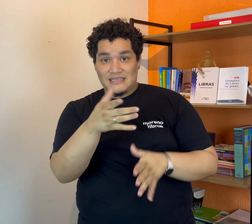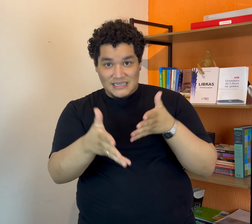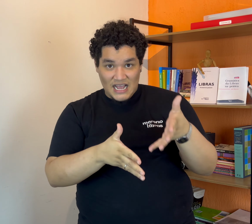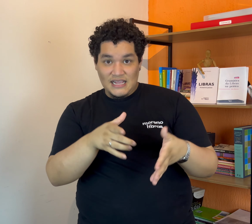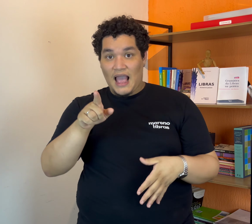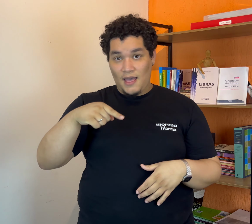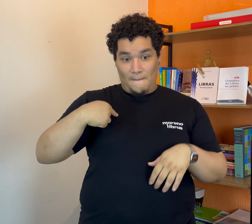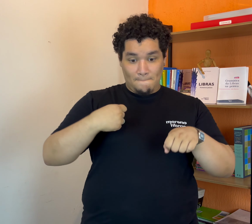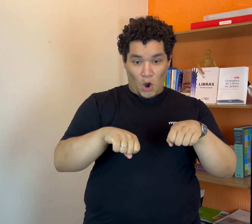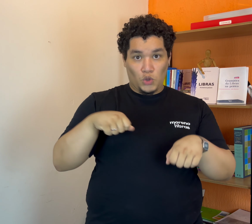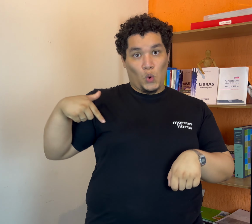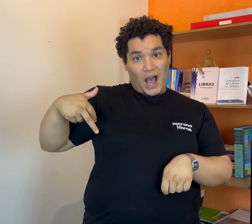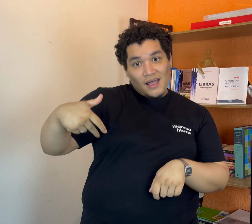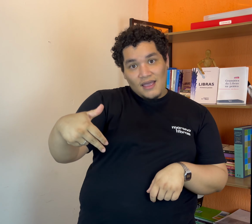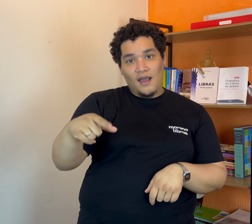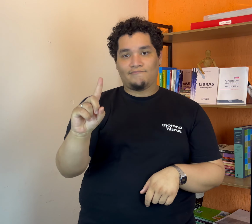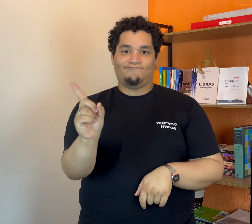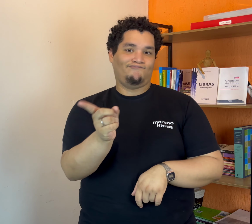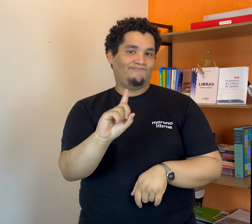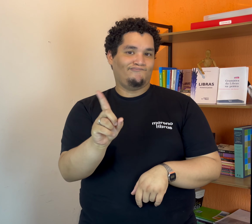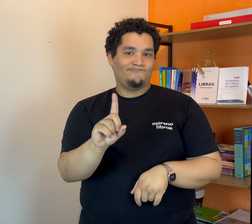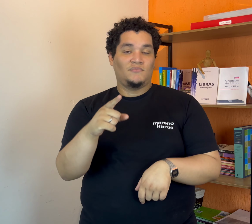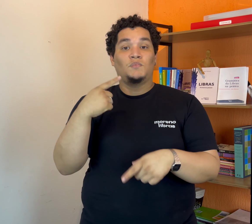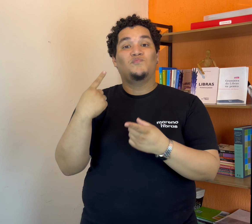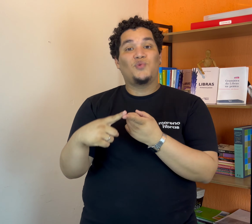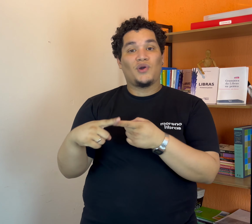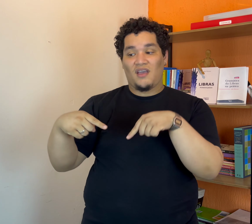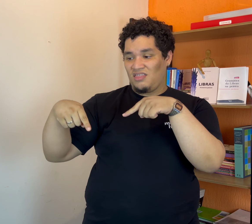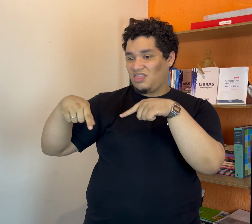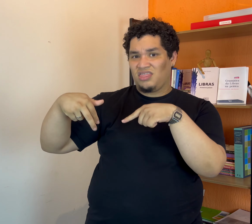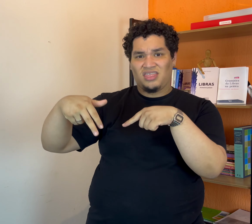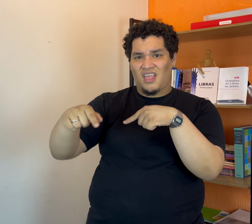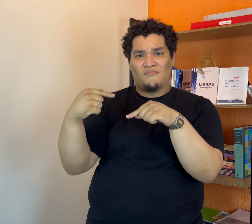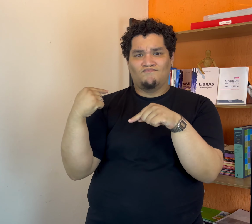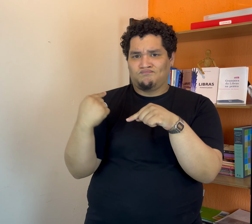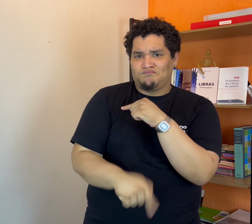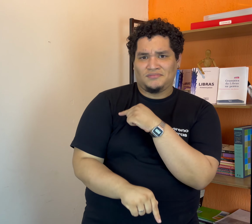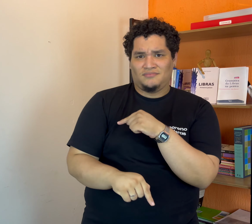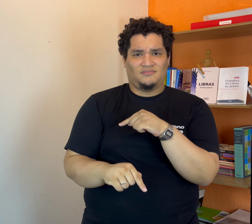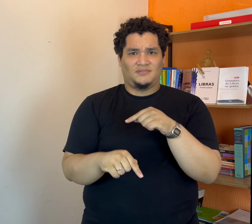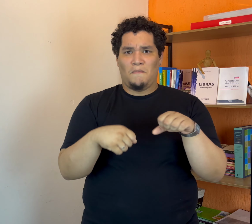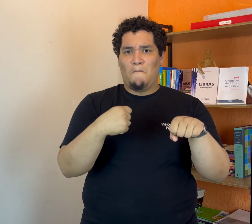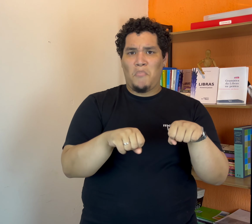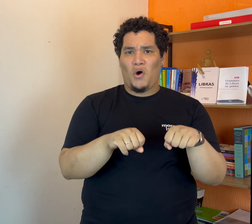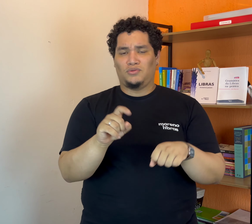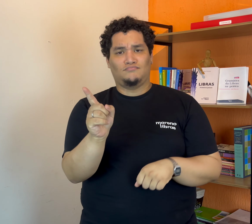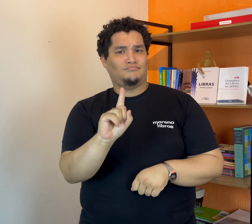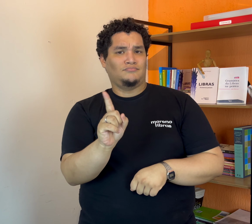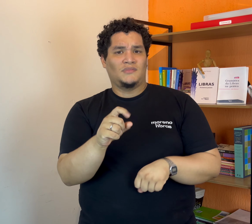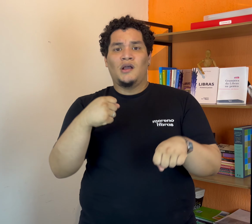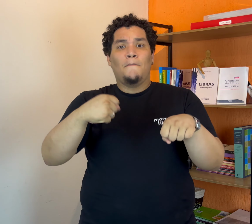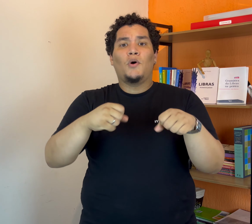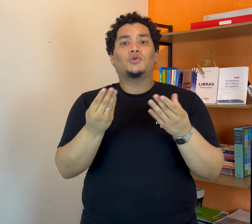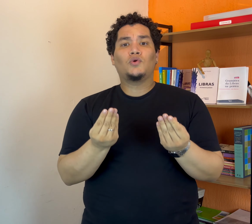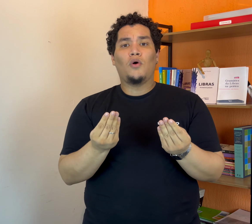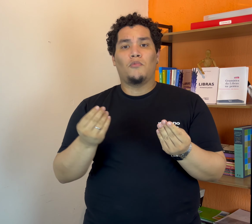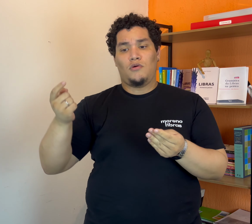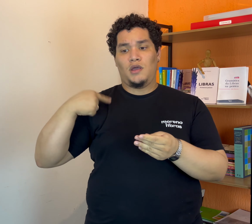vou sinalizar moto e andar dessa forma? Não, porque nada tem a ver com a forma como a moto se locomove. Na moto, a gente vai, senta em cima da